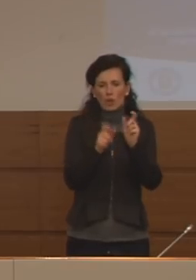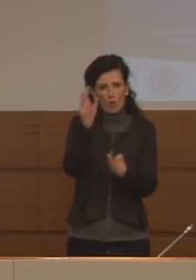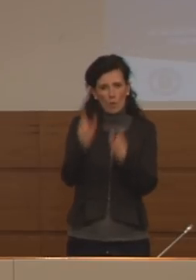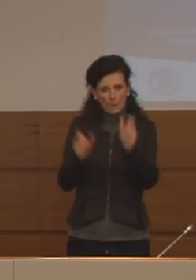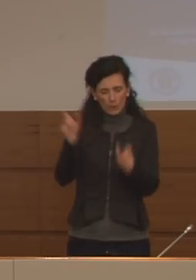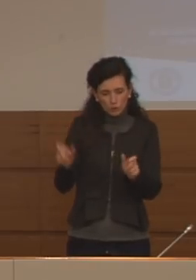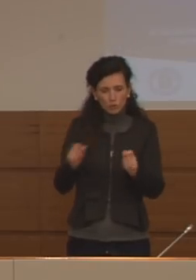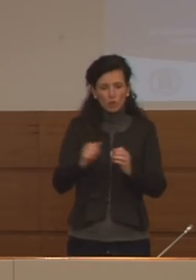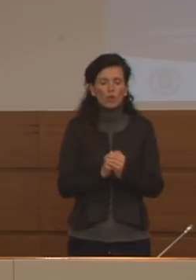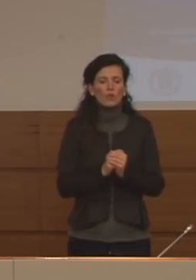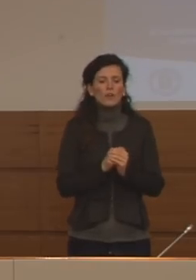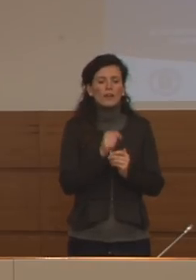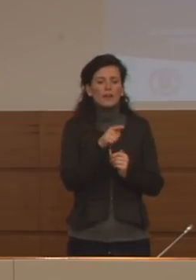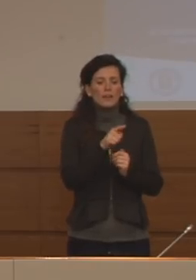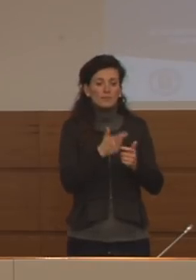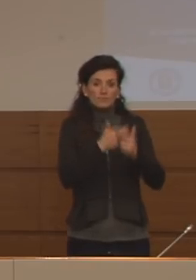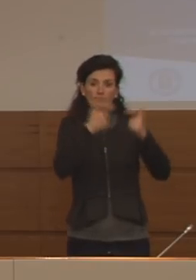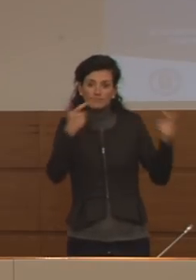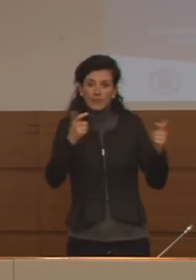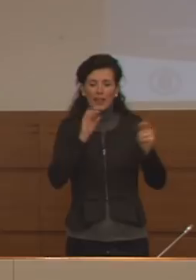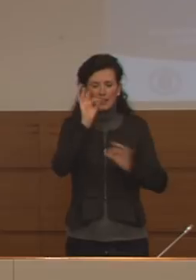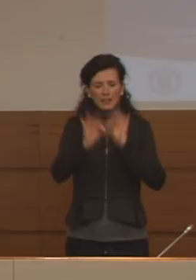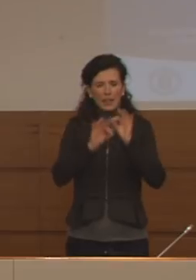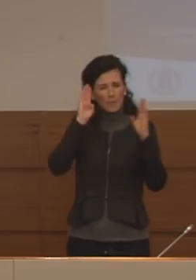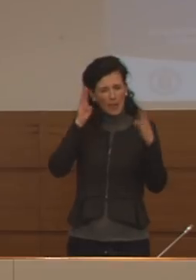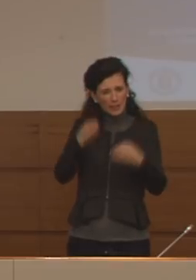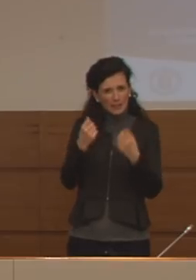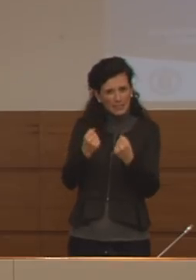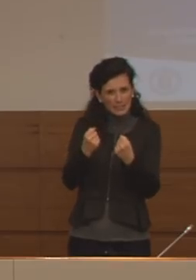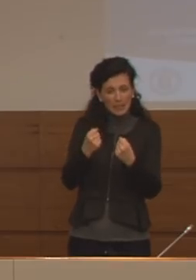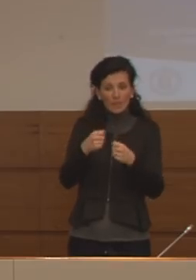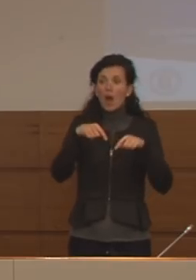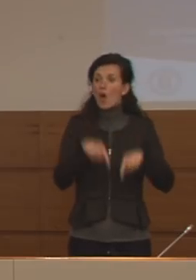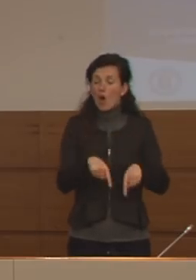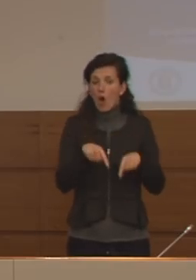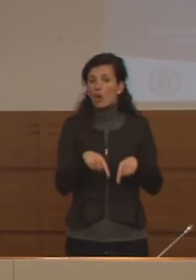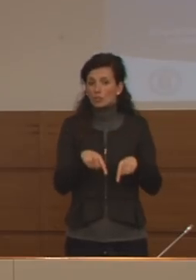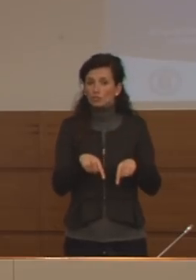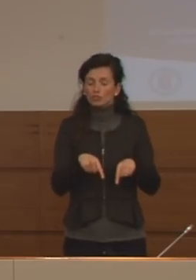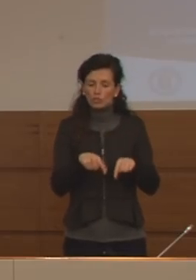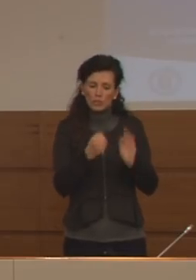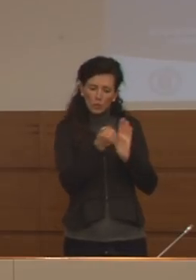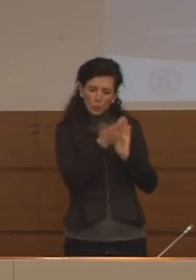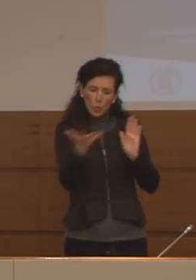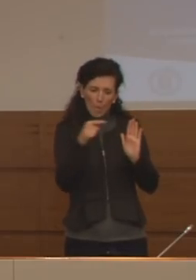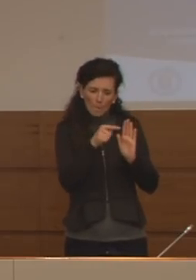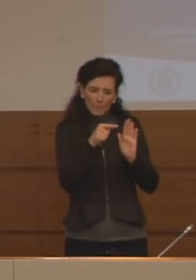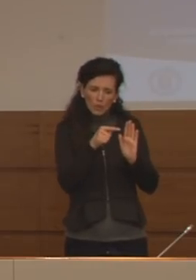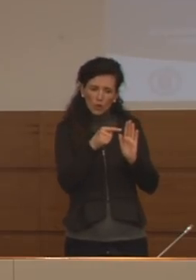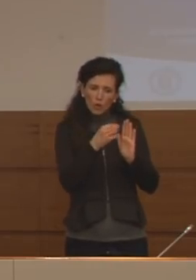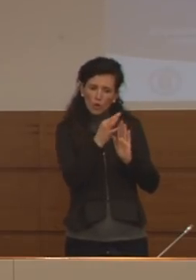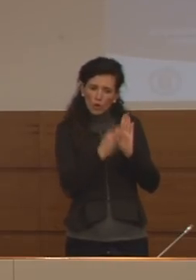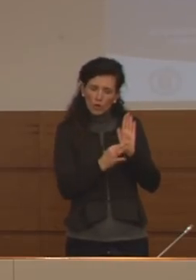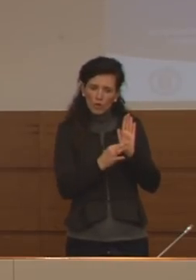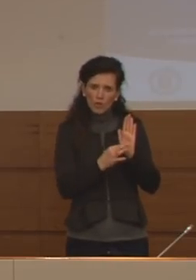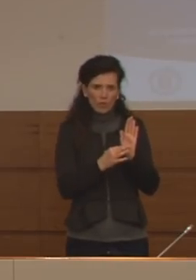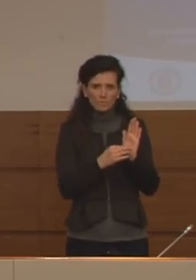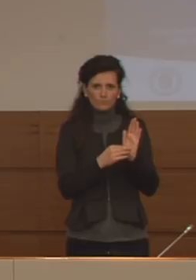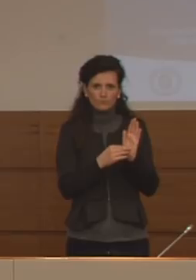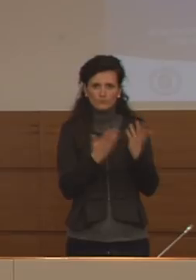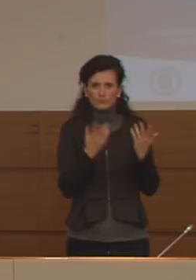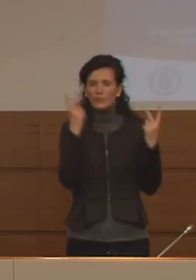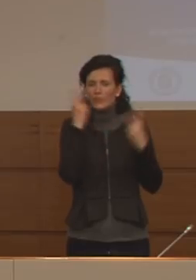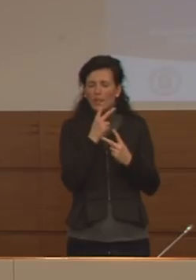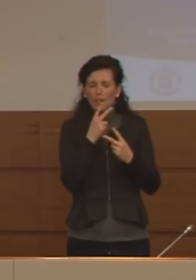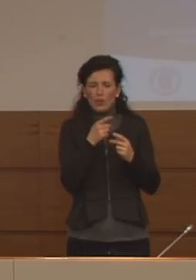incrementi di chi è in terapia intensiva oggi il numero è veramente contenuto di chi è